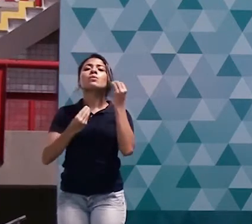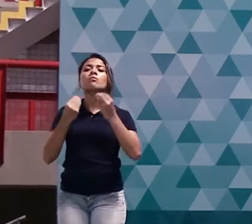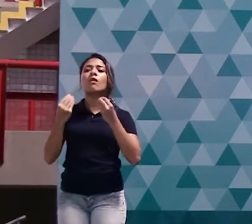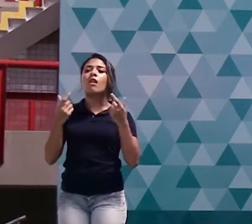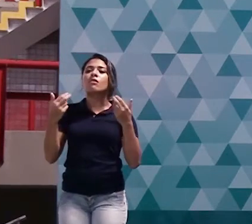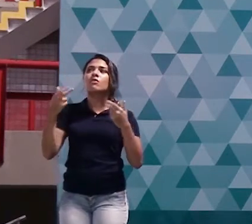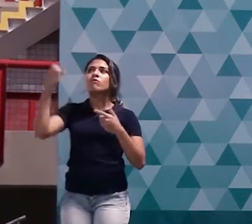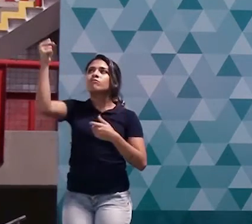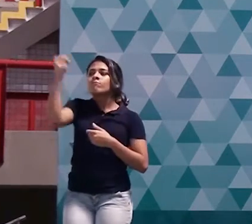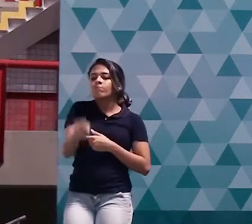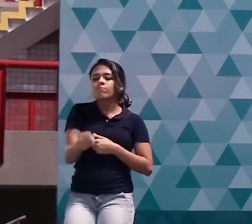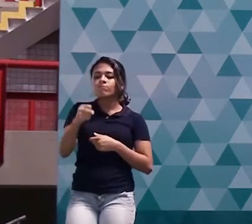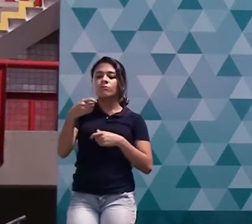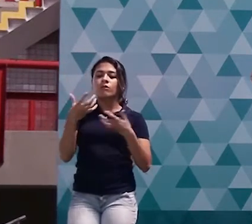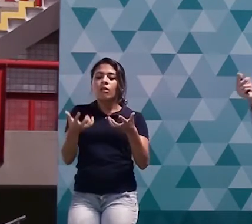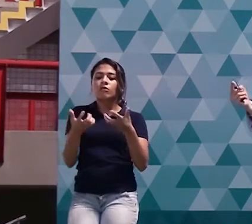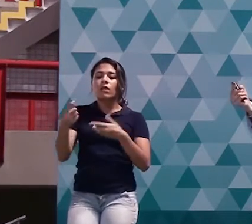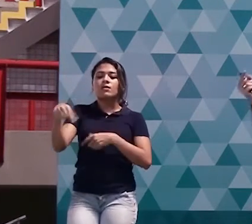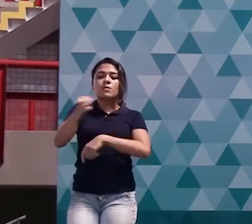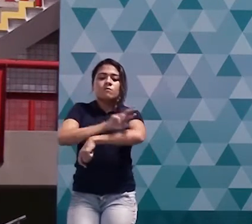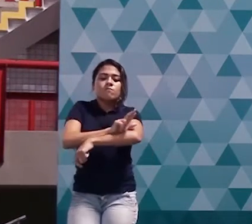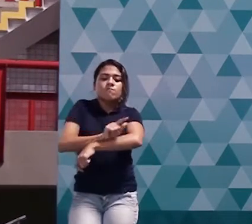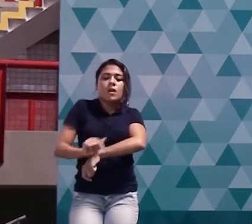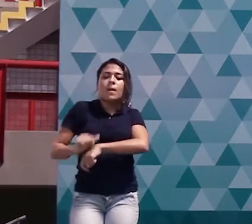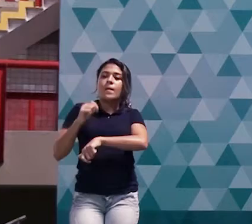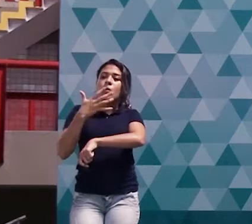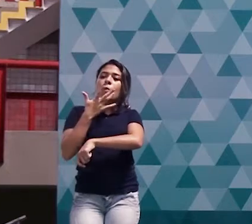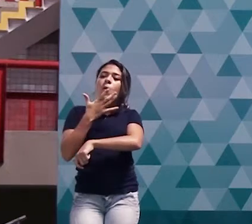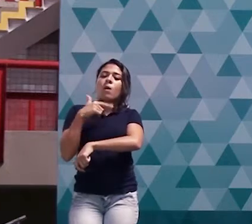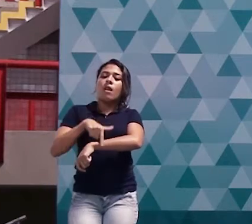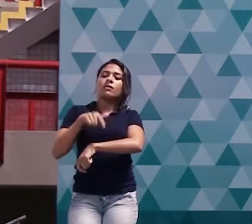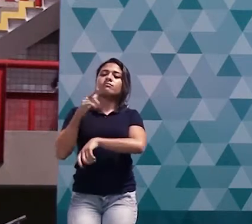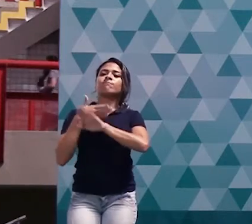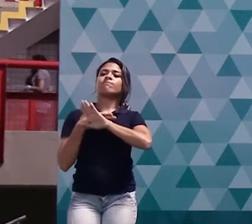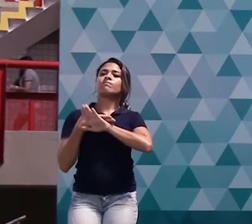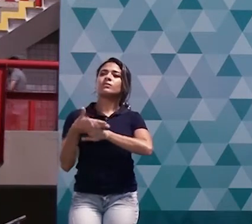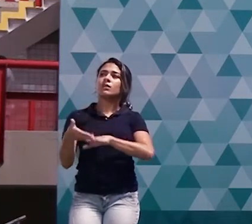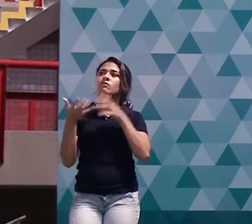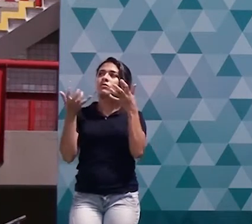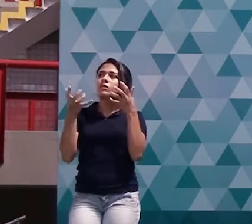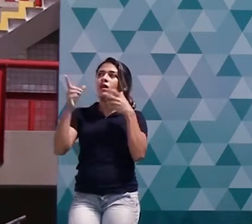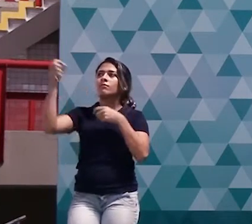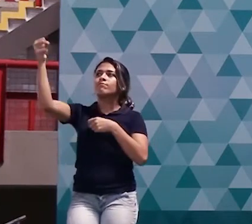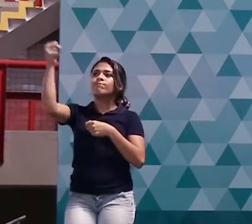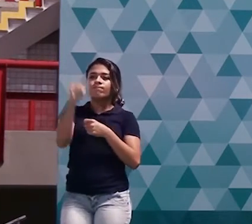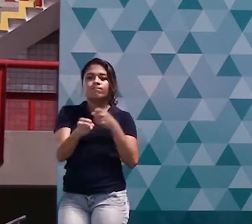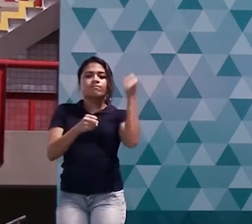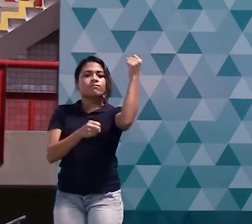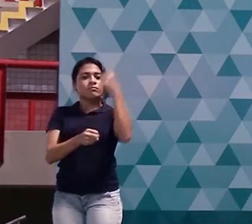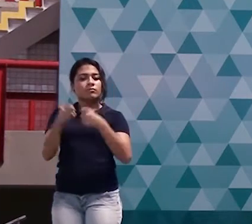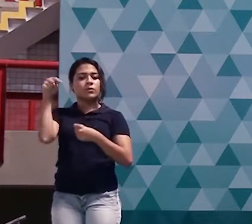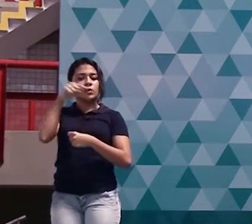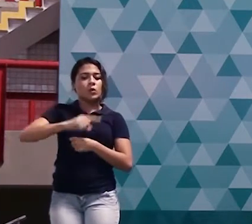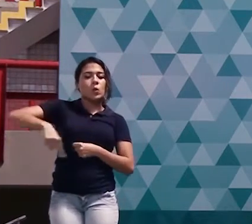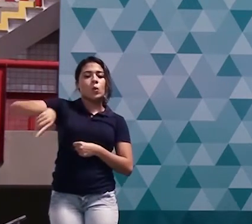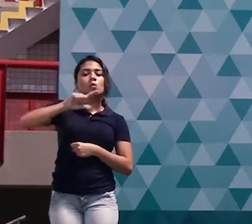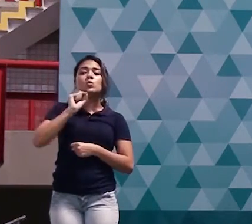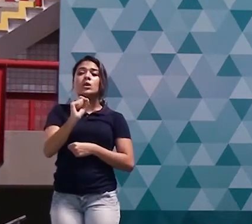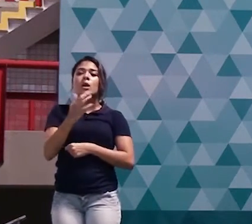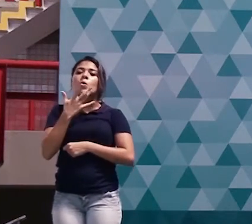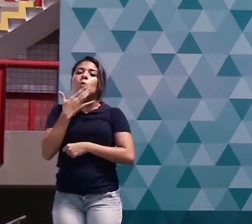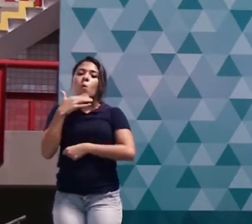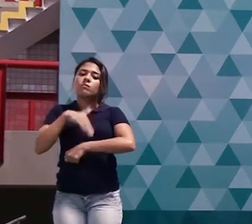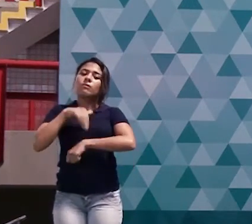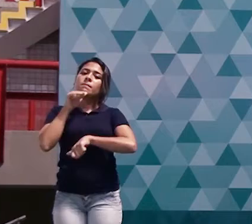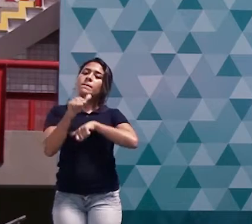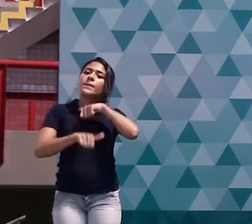Embranquecer a nossa população. Trazer brancos para o Brasil para poder fazer um melhoramento da